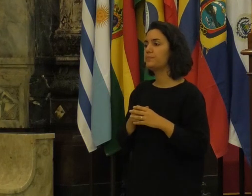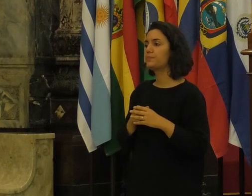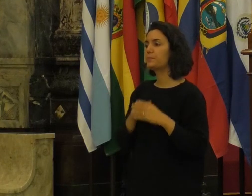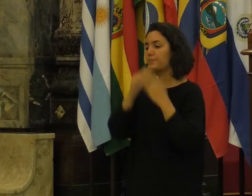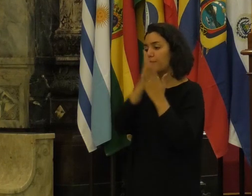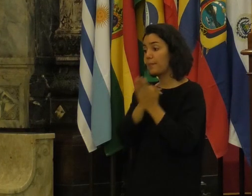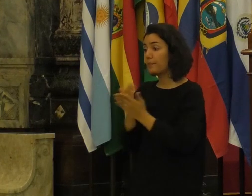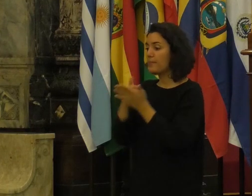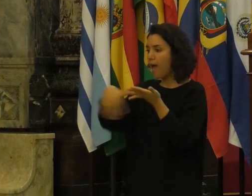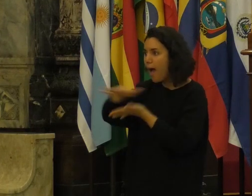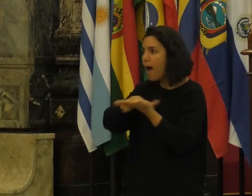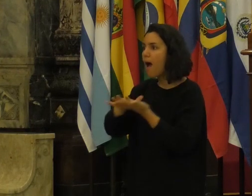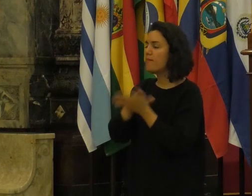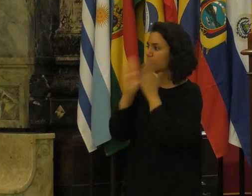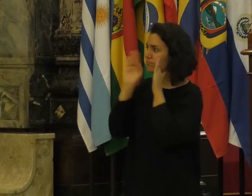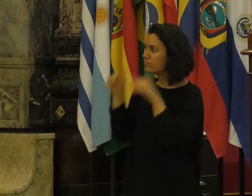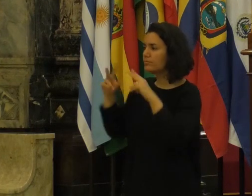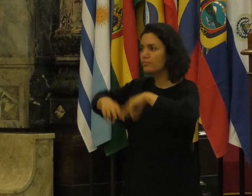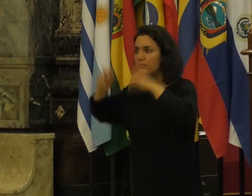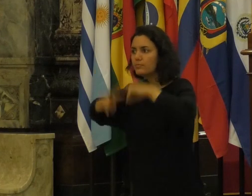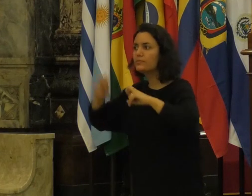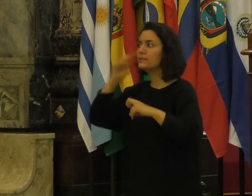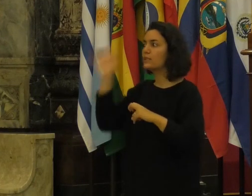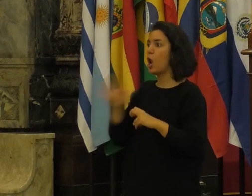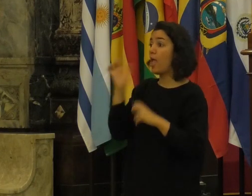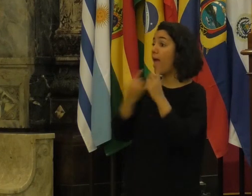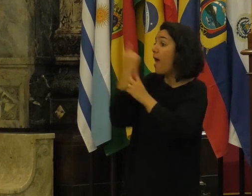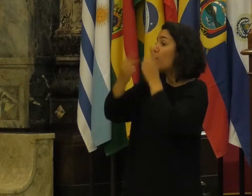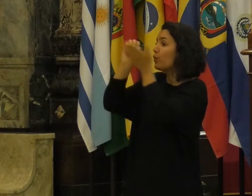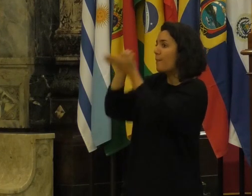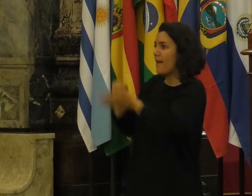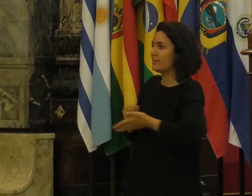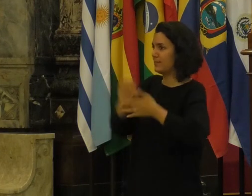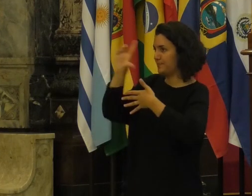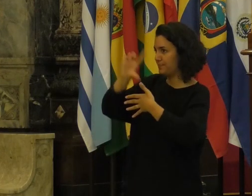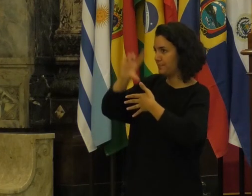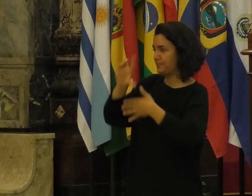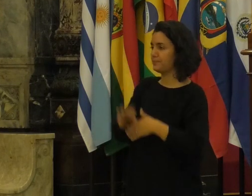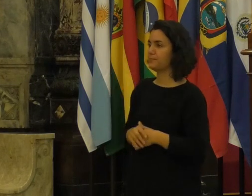departamentos y áreas con fuerte orientación a la investigación en psicología en algunos países latinoamericanos.